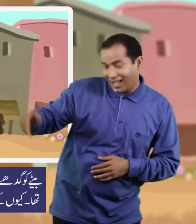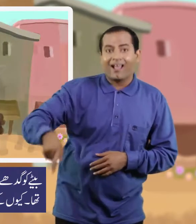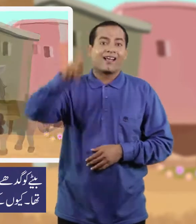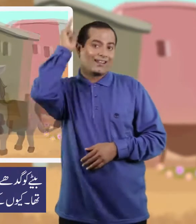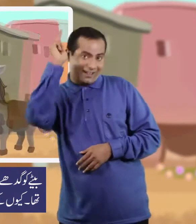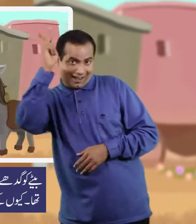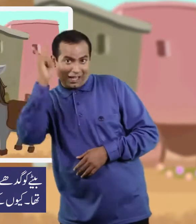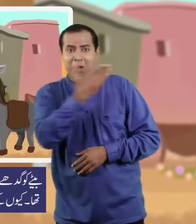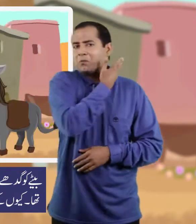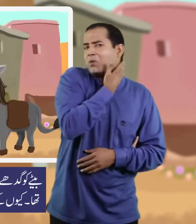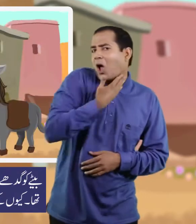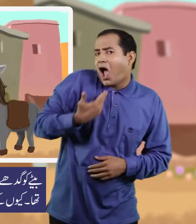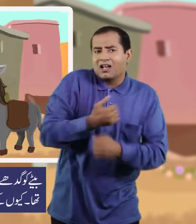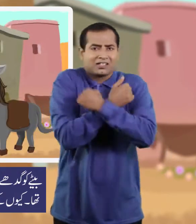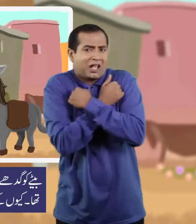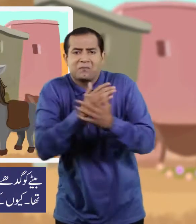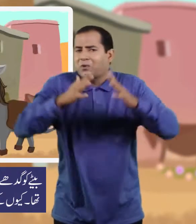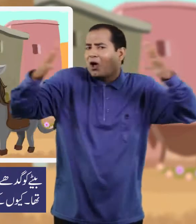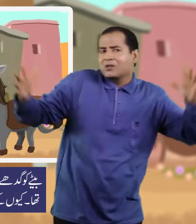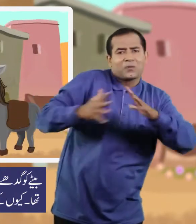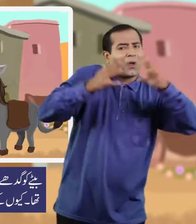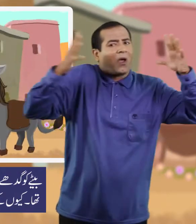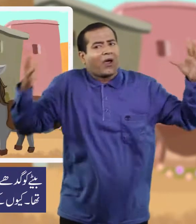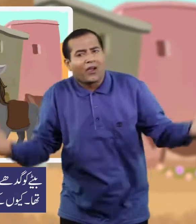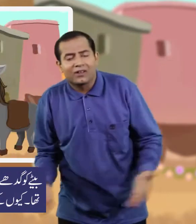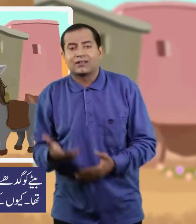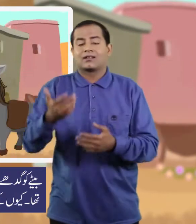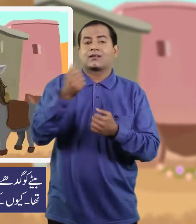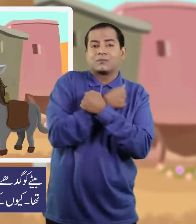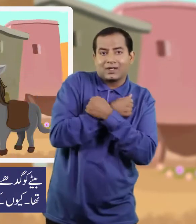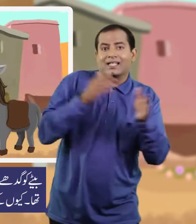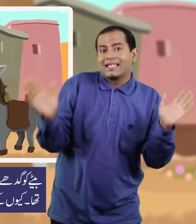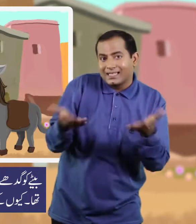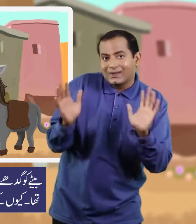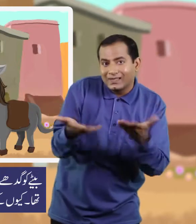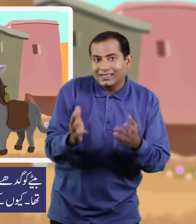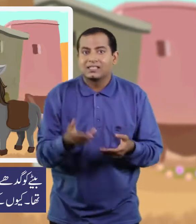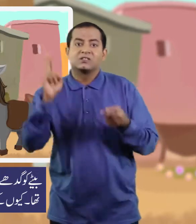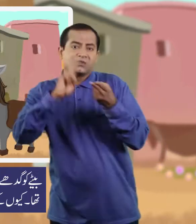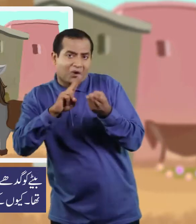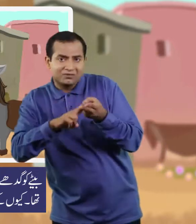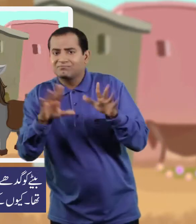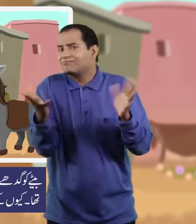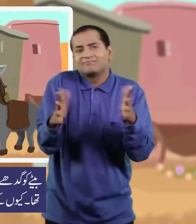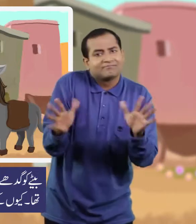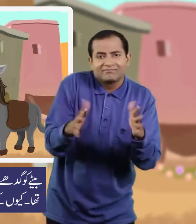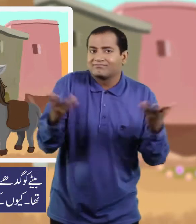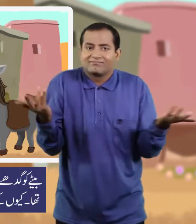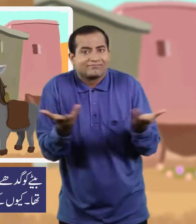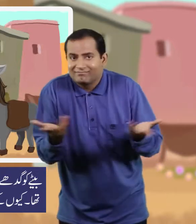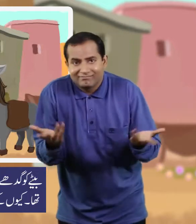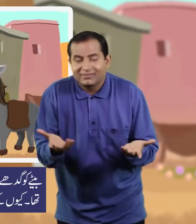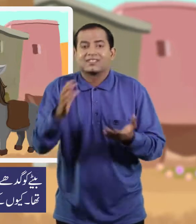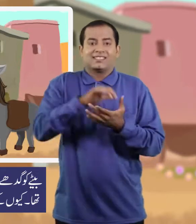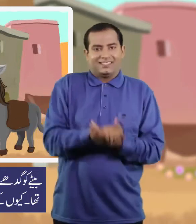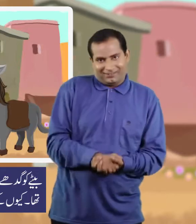बेटे को घदे से बहुत लगाओ था, और वो उसके साथ हर रोस खेलता था, क्यूंकि उसका